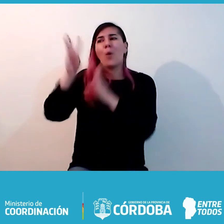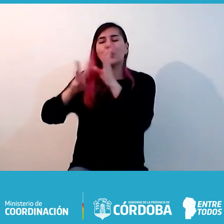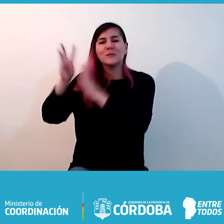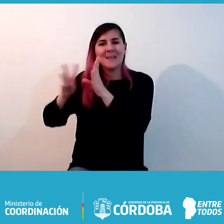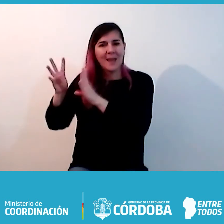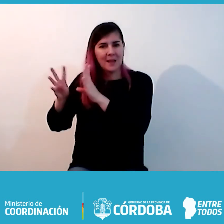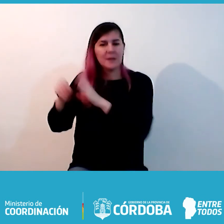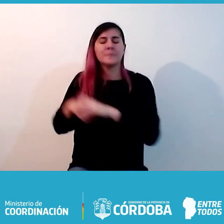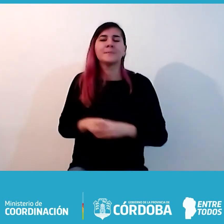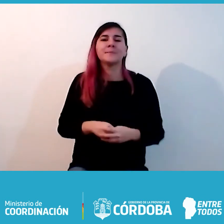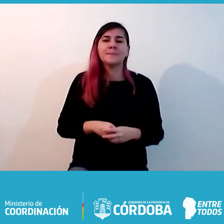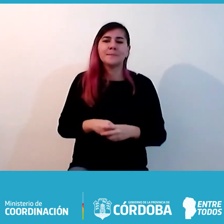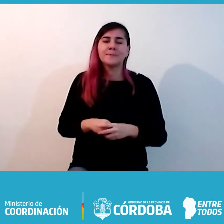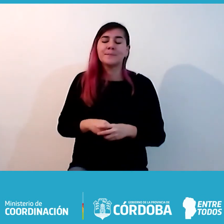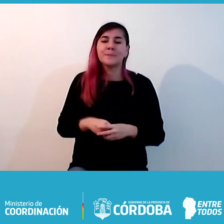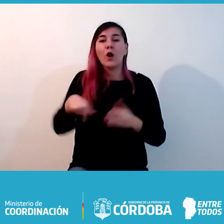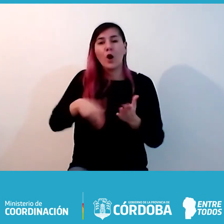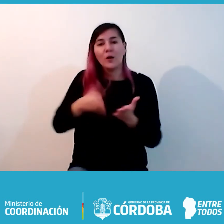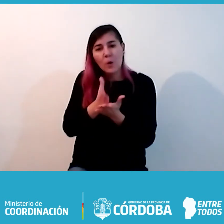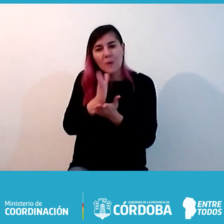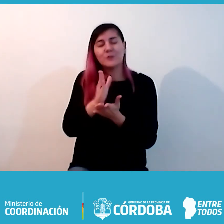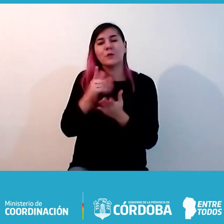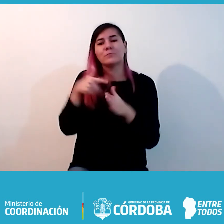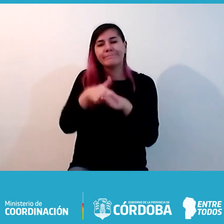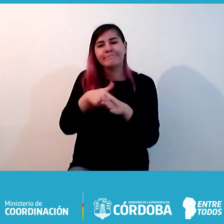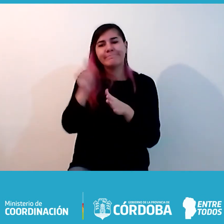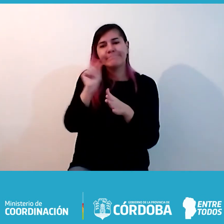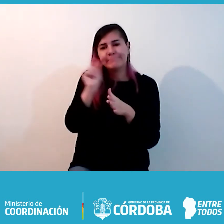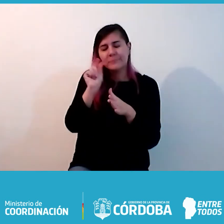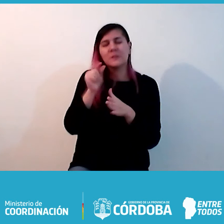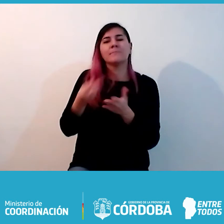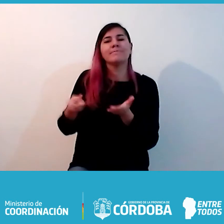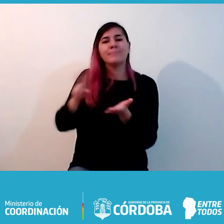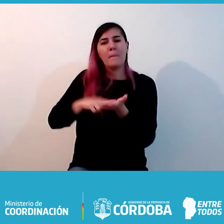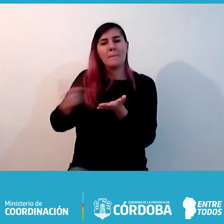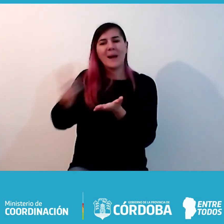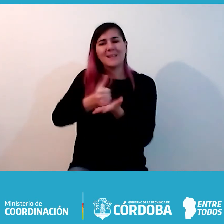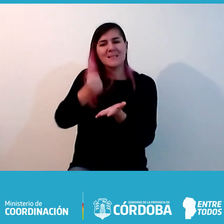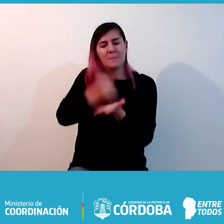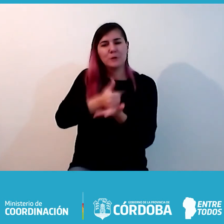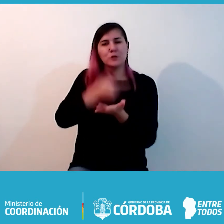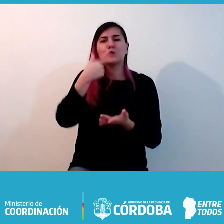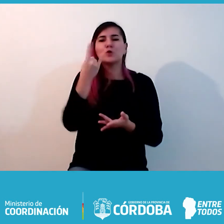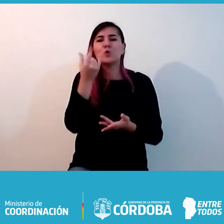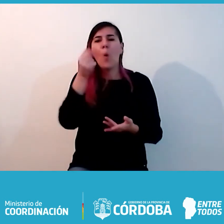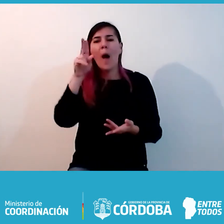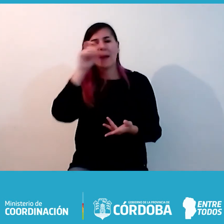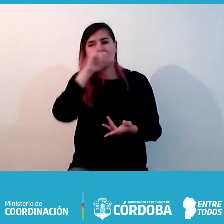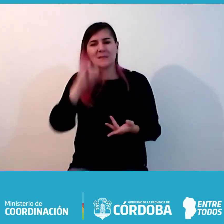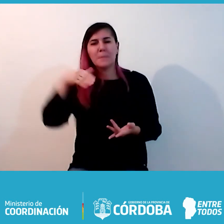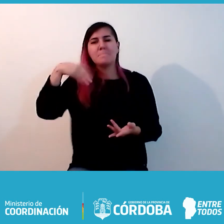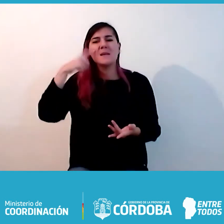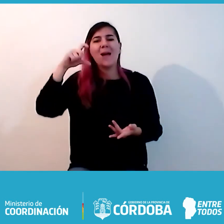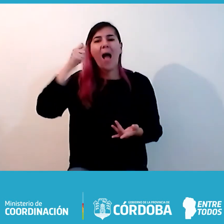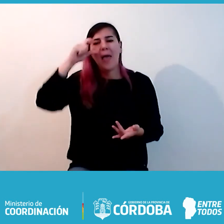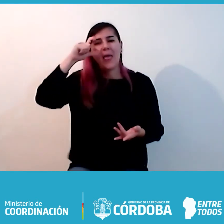desmonte. A continuación, tras breve intervalo, se retoma esta audiencia dando participación a la señora Suárez Micaela Daniela. Toma